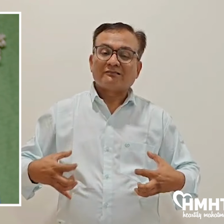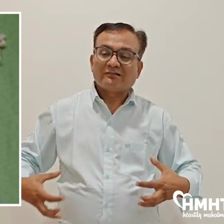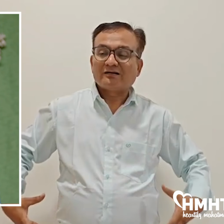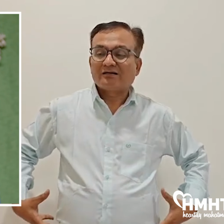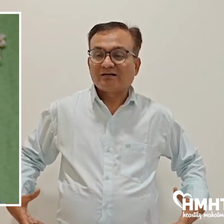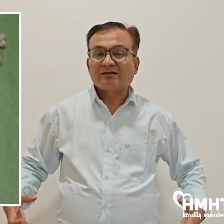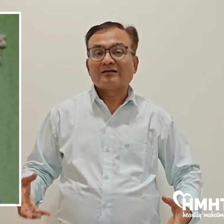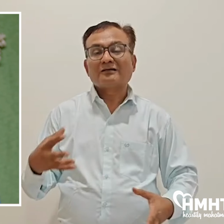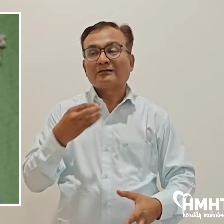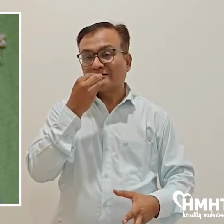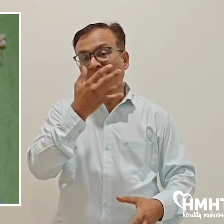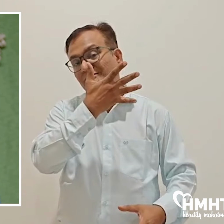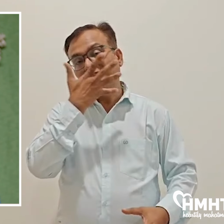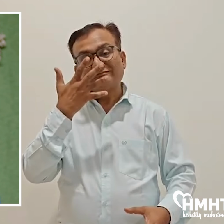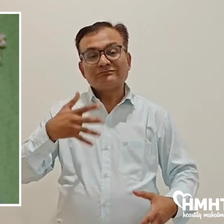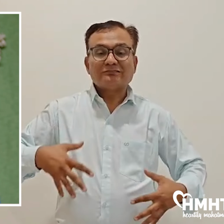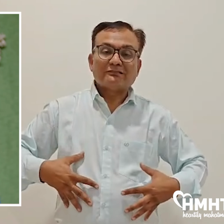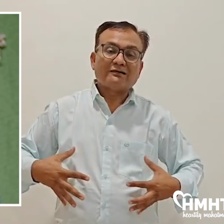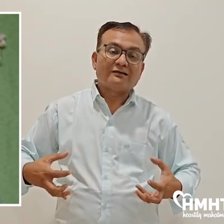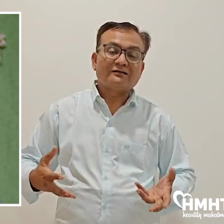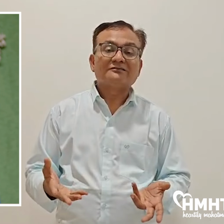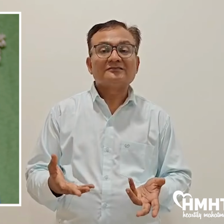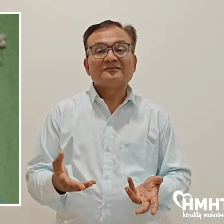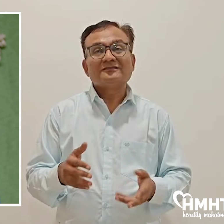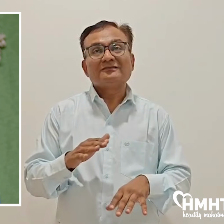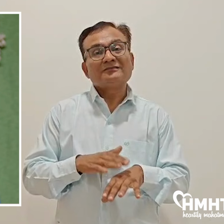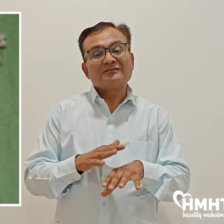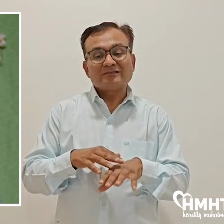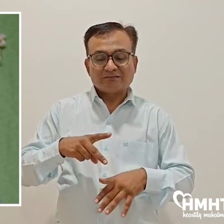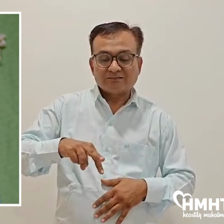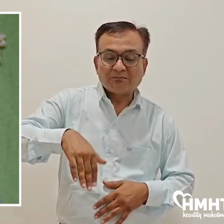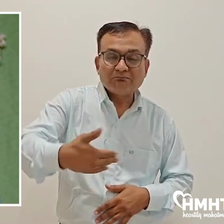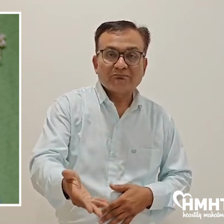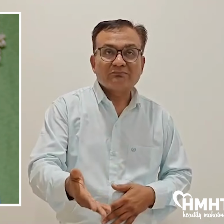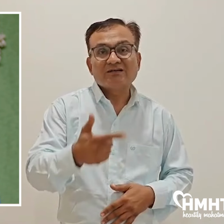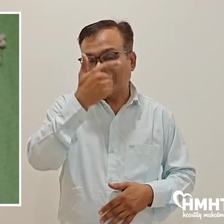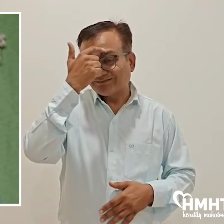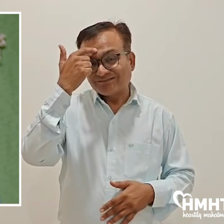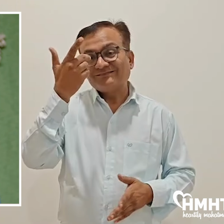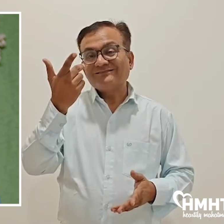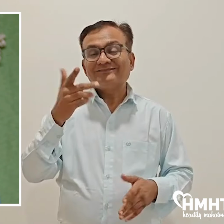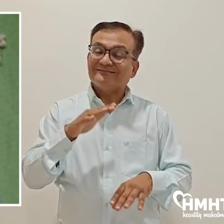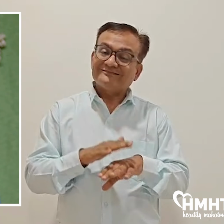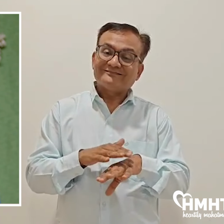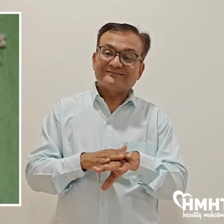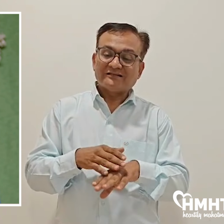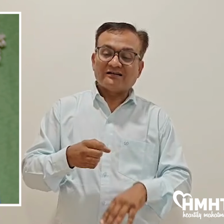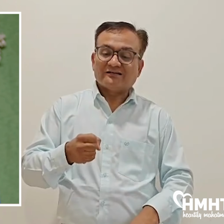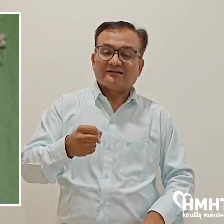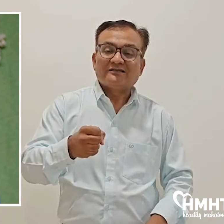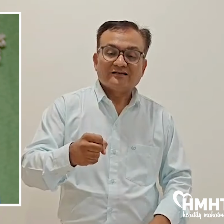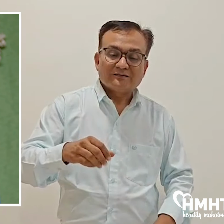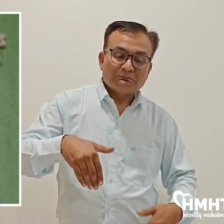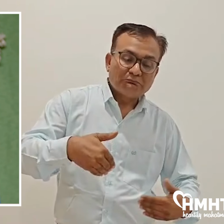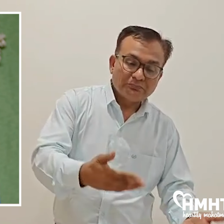બધા રીપેમેન્ટ ગઈડપણમાં આવે જ. પછી આ દુખ્યું, પેલું દુખ્યું, ચાલતા ચાલતા ગબડી પડ્યા. અને કોણે ધક્કો? ના ના, જાતે જ પડી